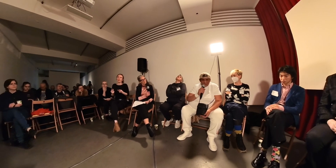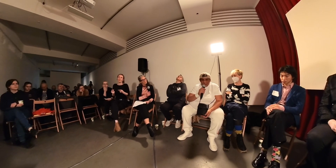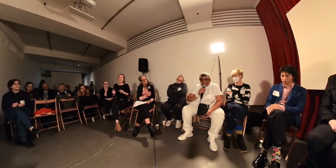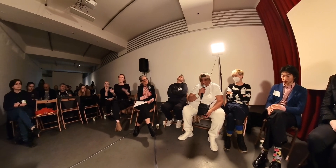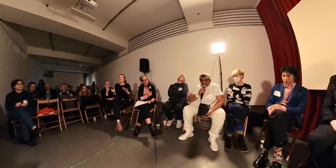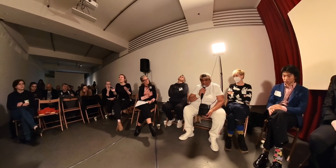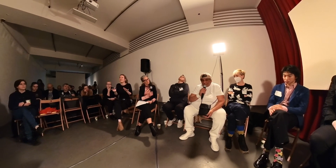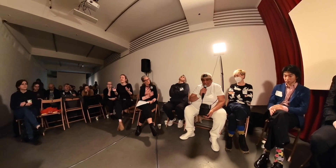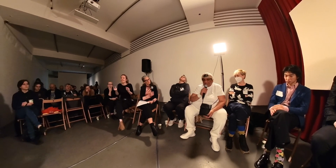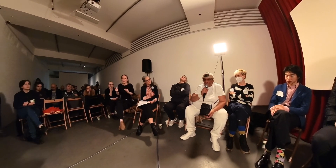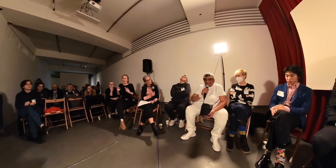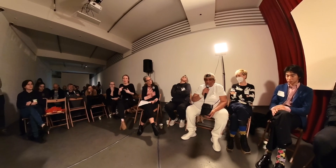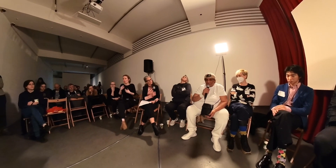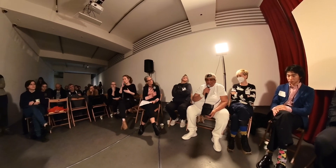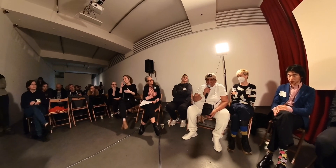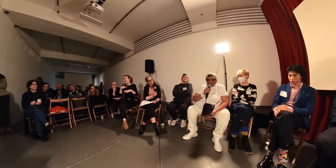máte špatný pocit